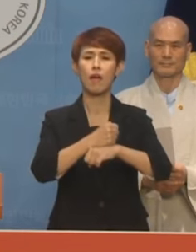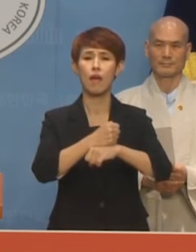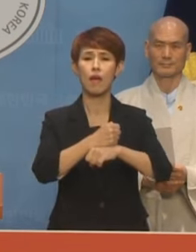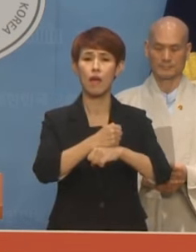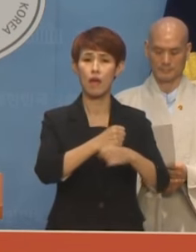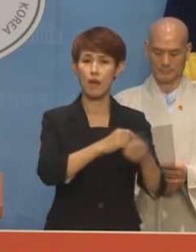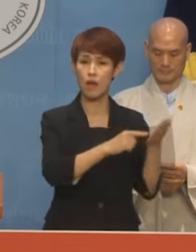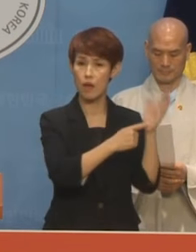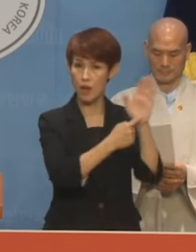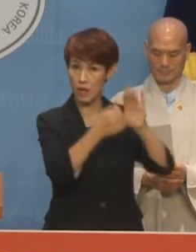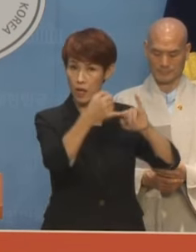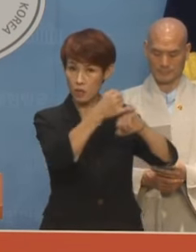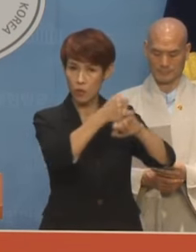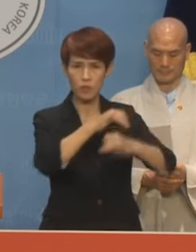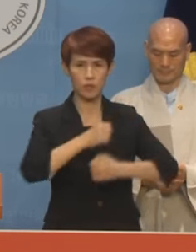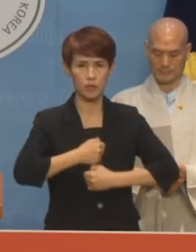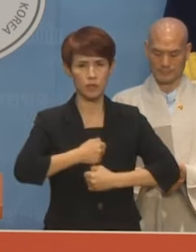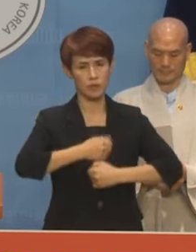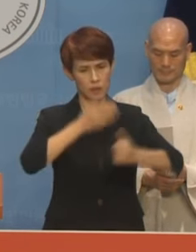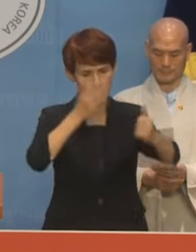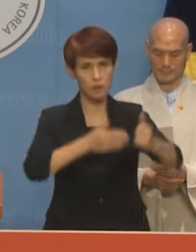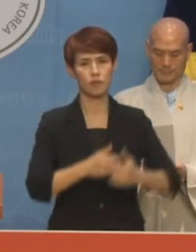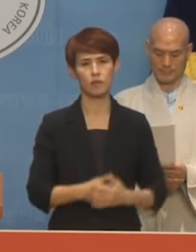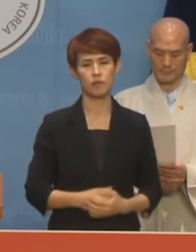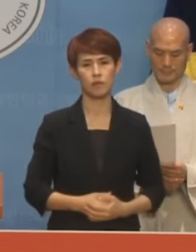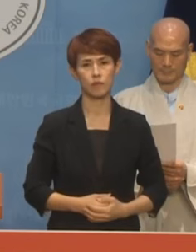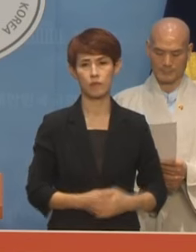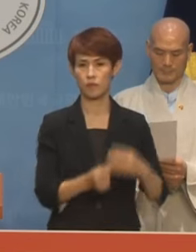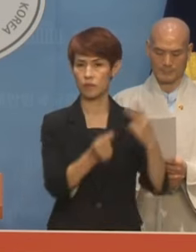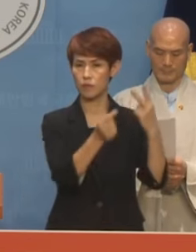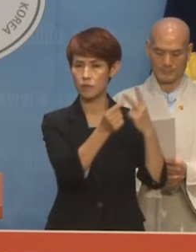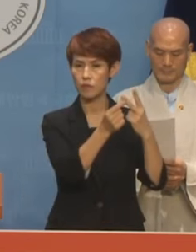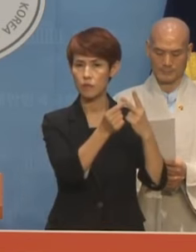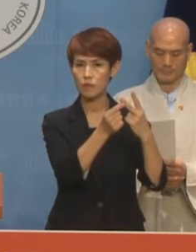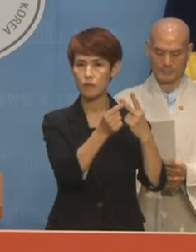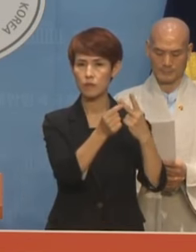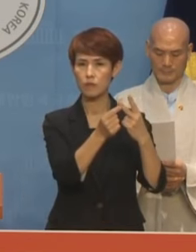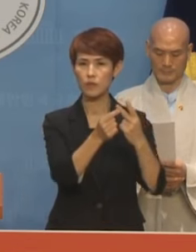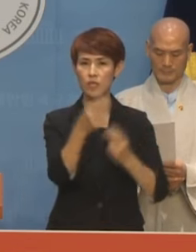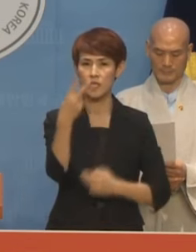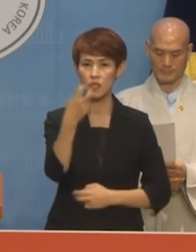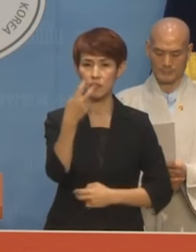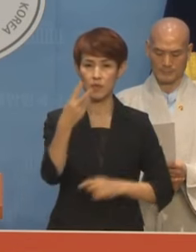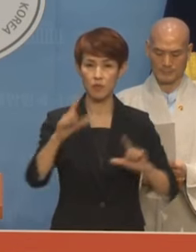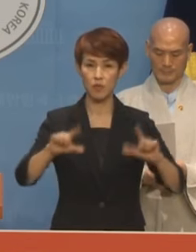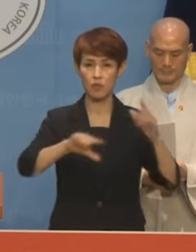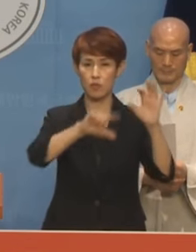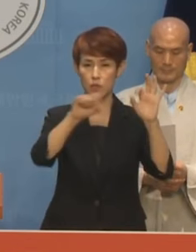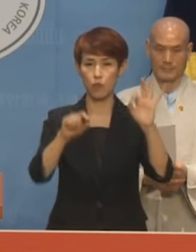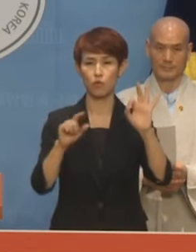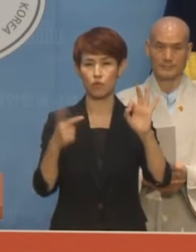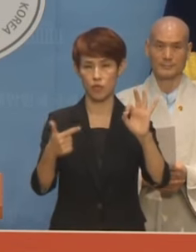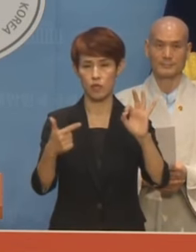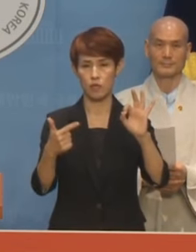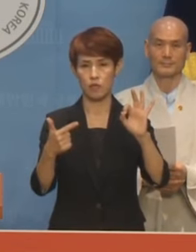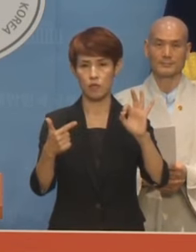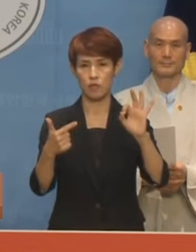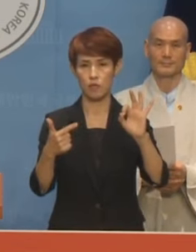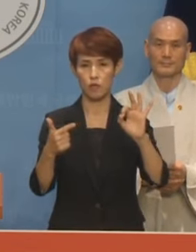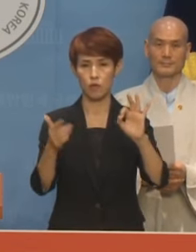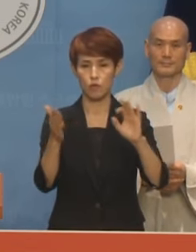그 약속을 지켜야 합니다. 2. 2023년 10월 6일